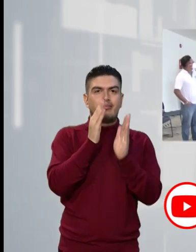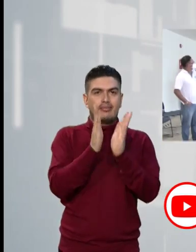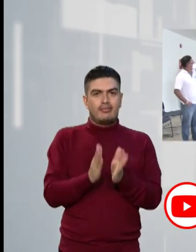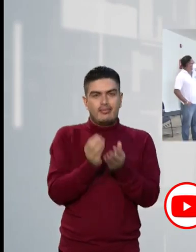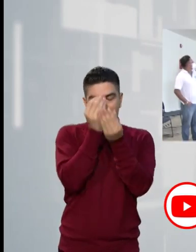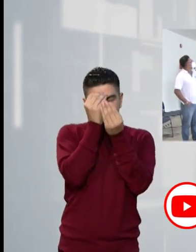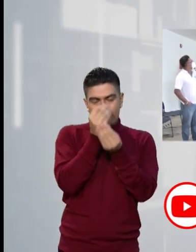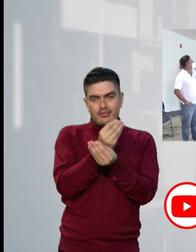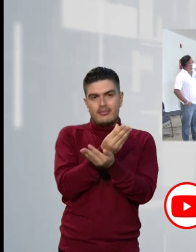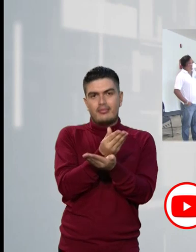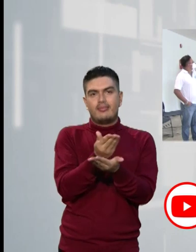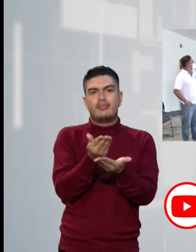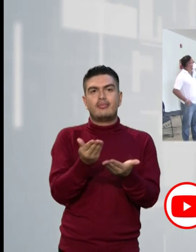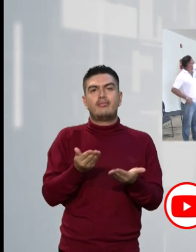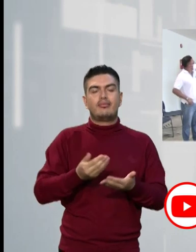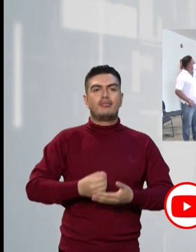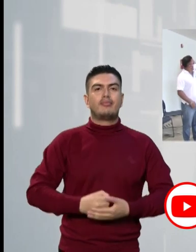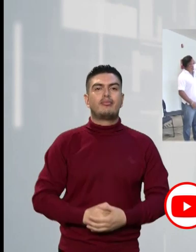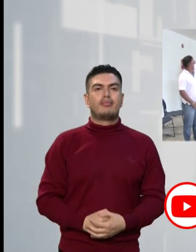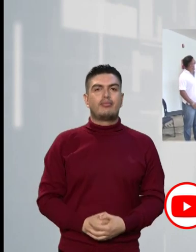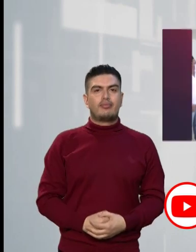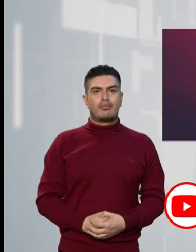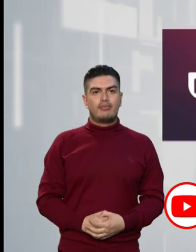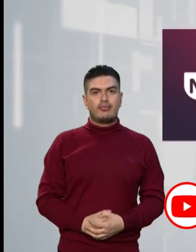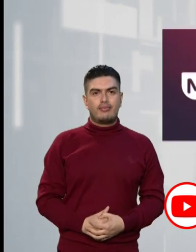Aníbal recarte les informó Melvin